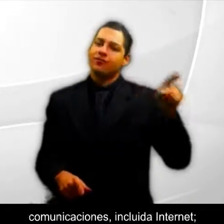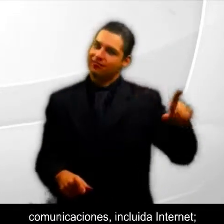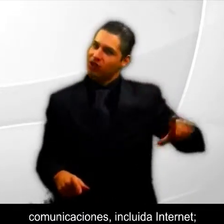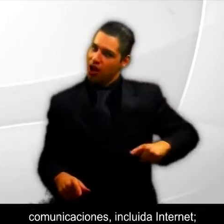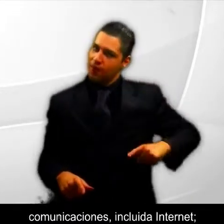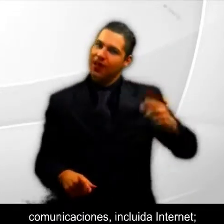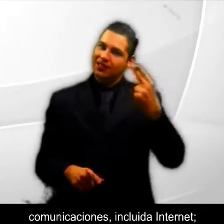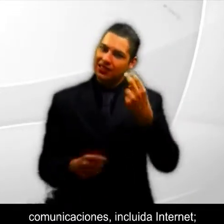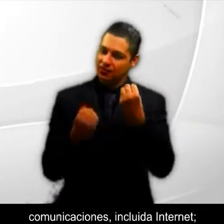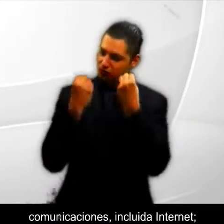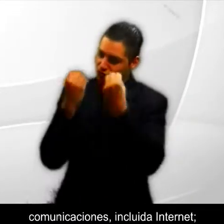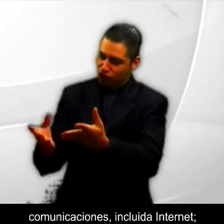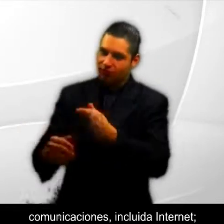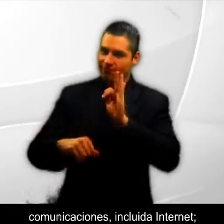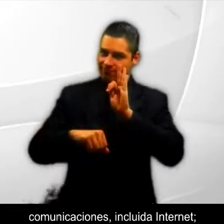comunicaciones, incluida Internet.